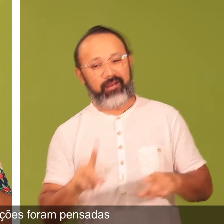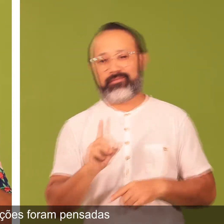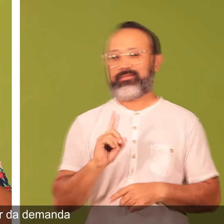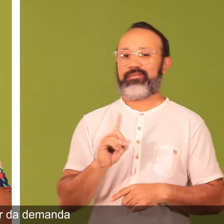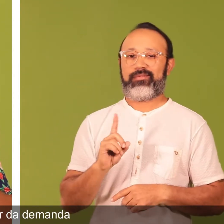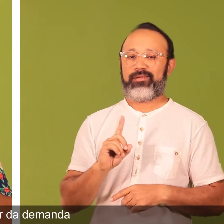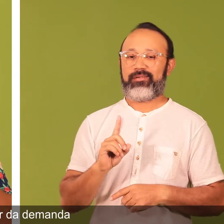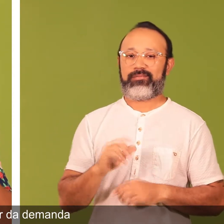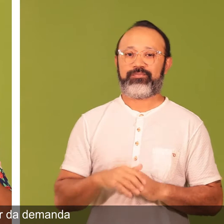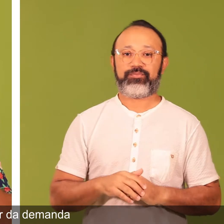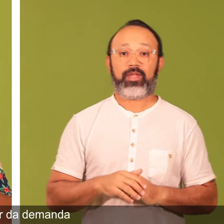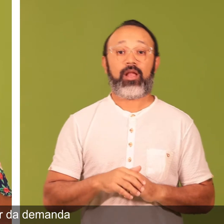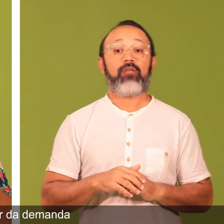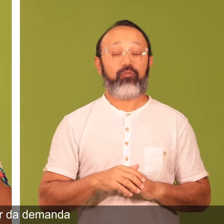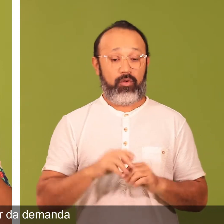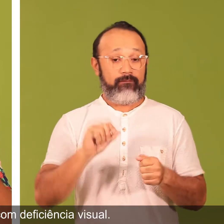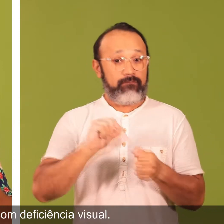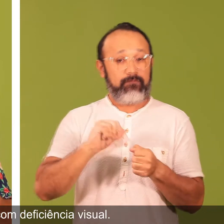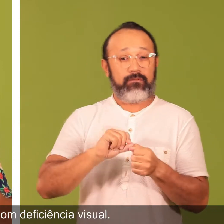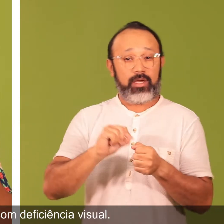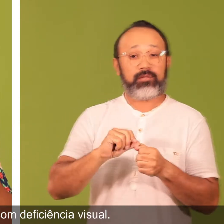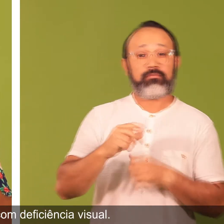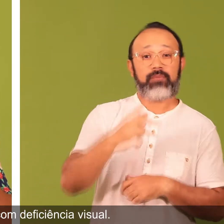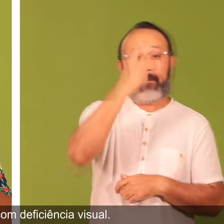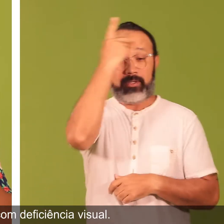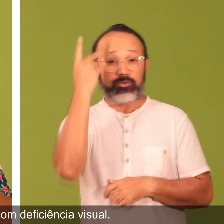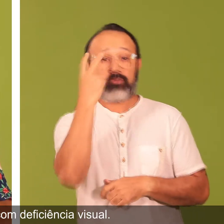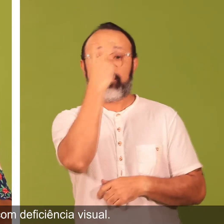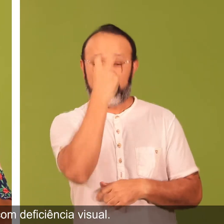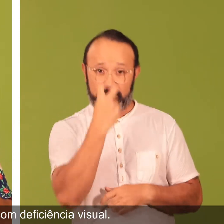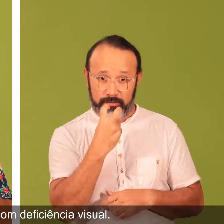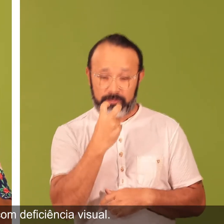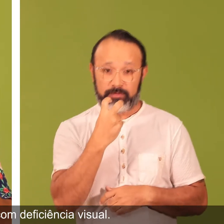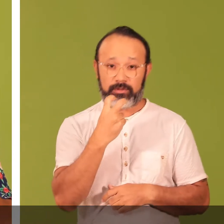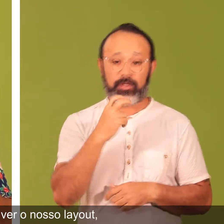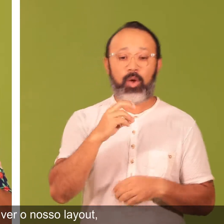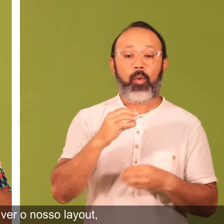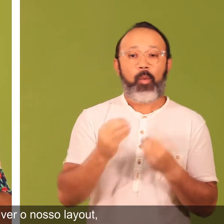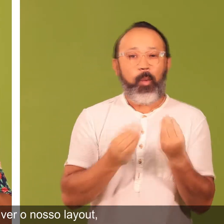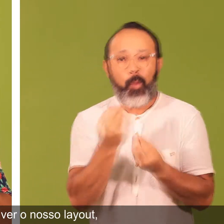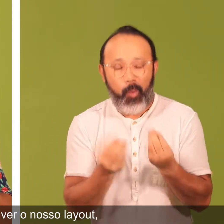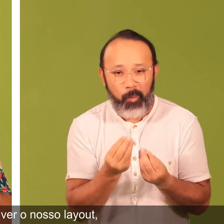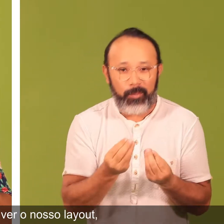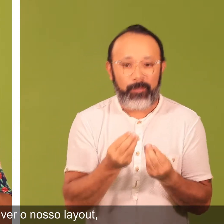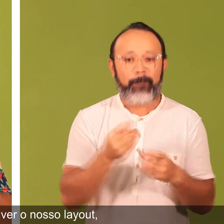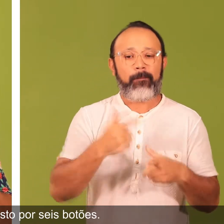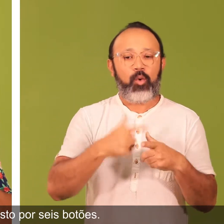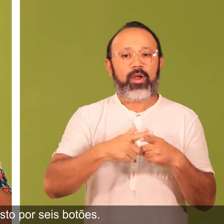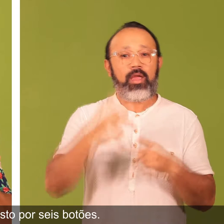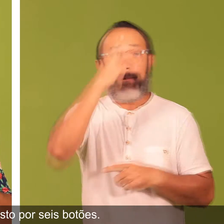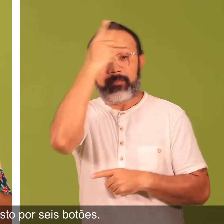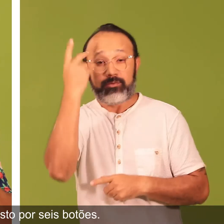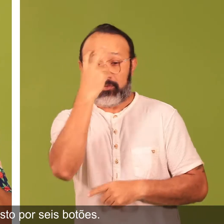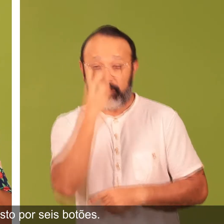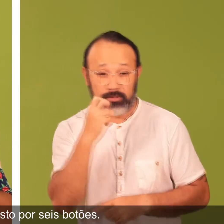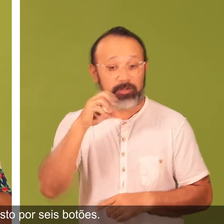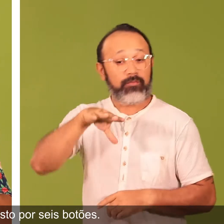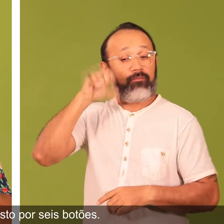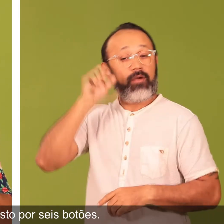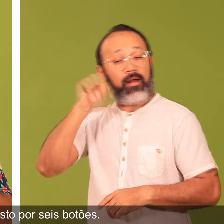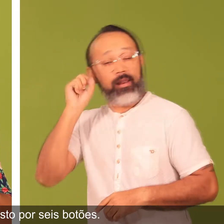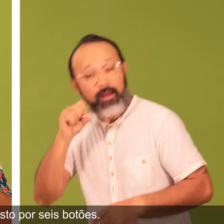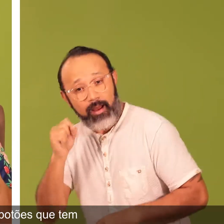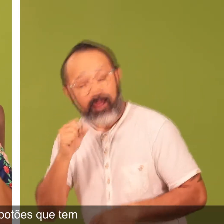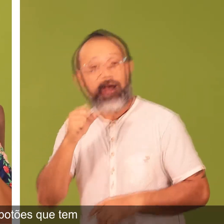foram pensadas a partir da demanda das pessoas com deficiência visual se você for ver o nosso layout ele é composto